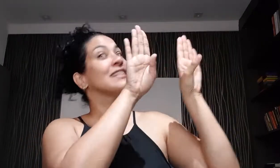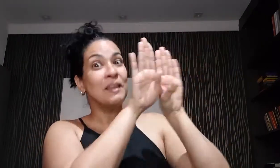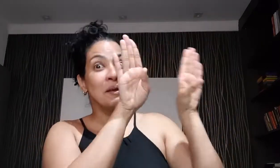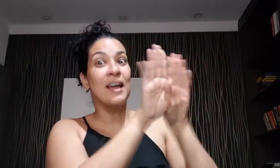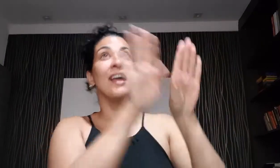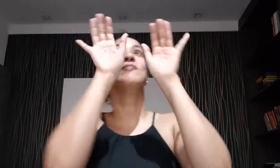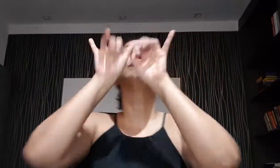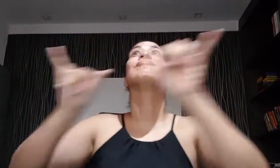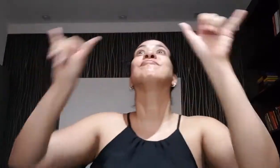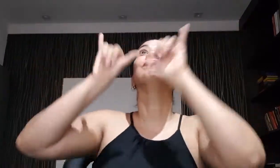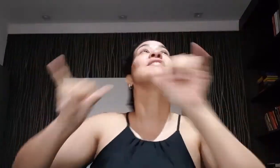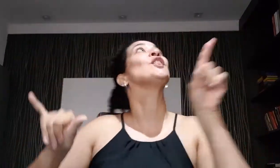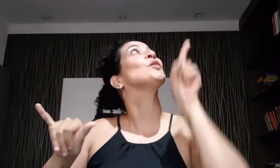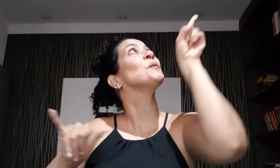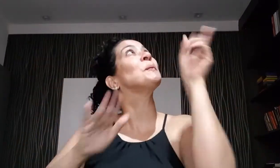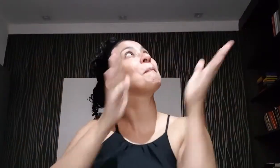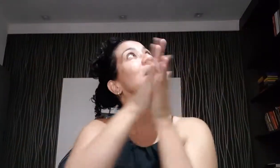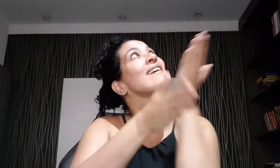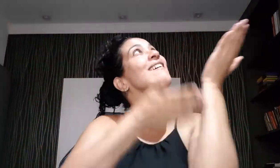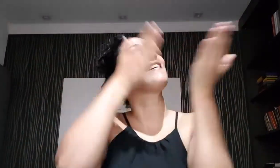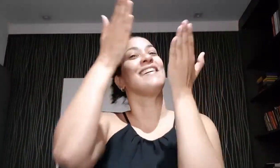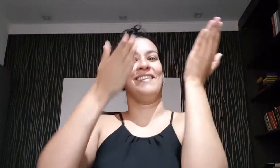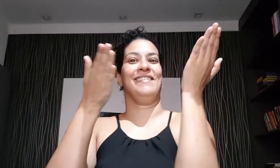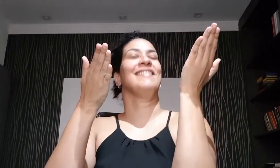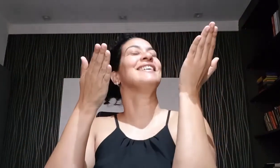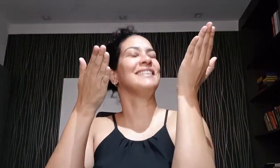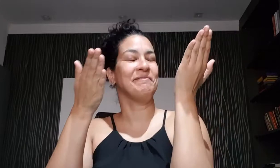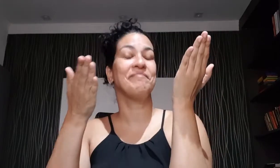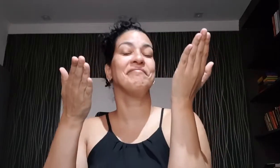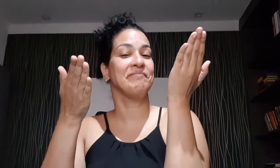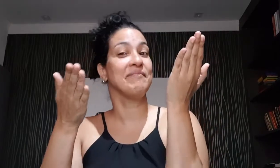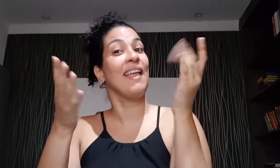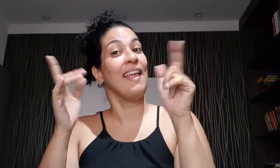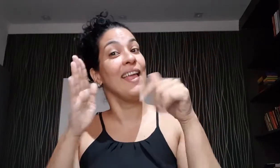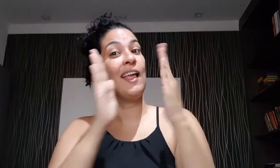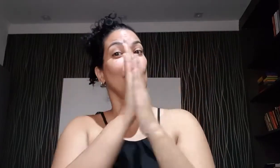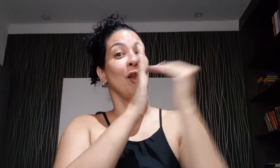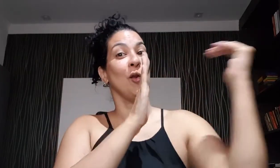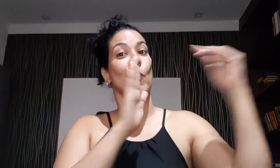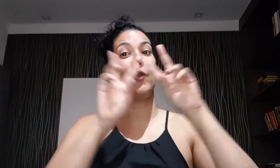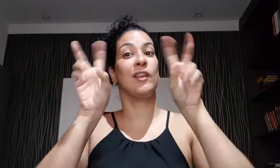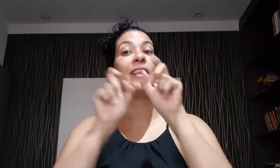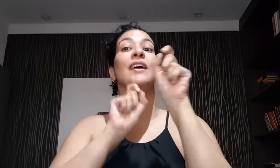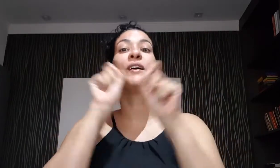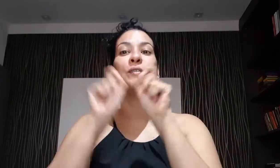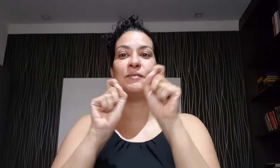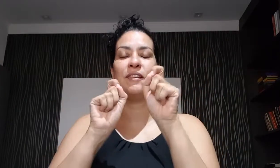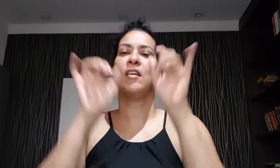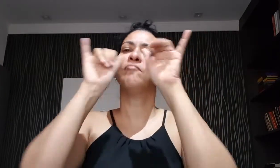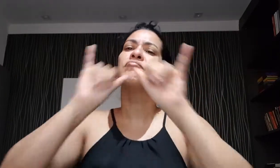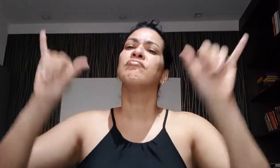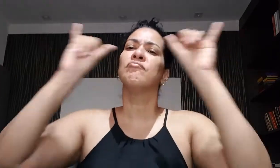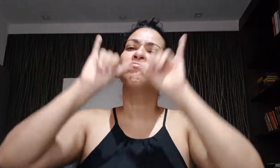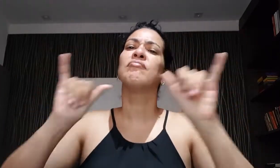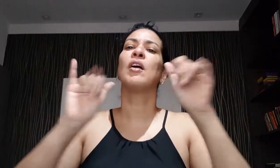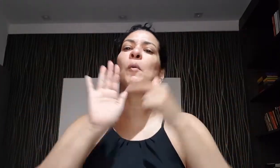que exalta os feitos de Deus, a gloriosa mão do Senhor. Segunda lição para nós é que